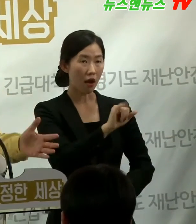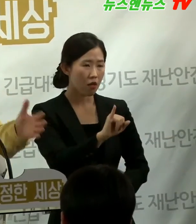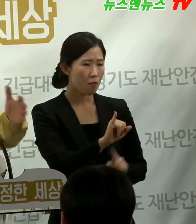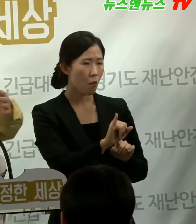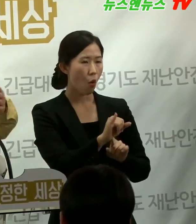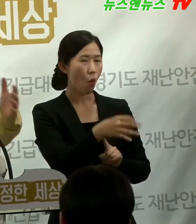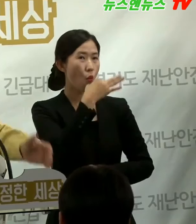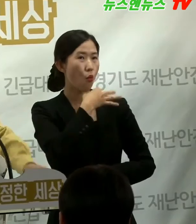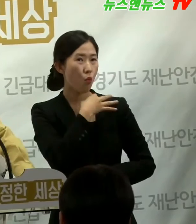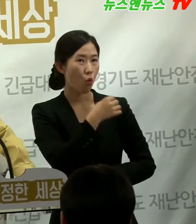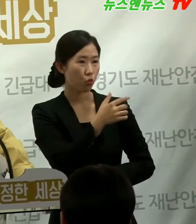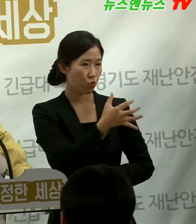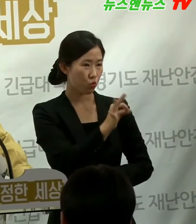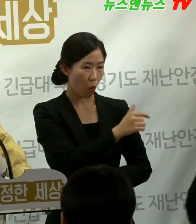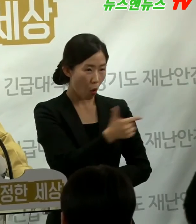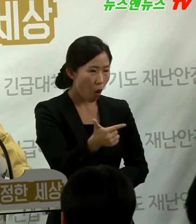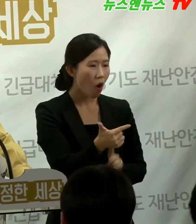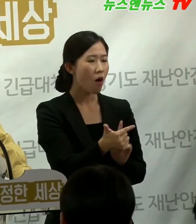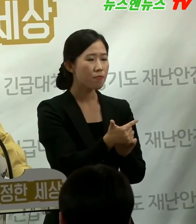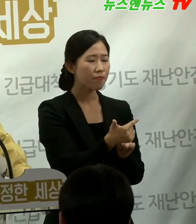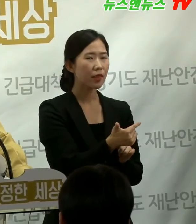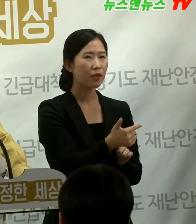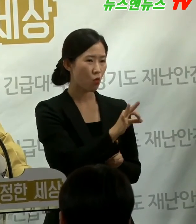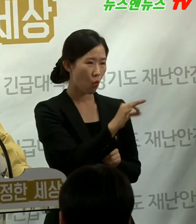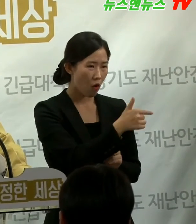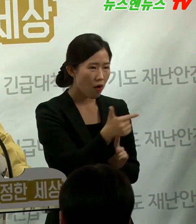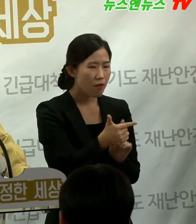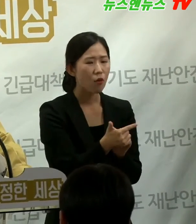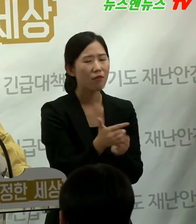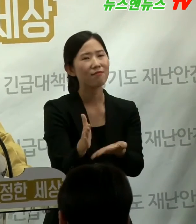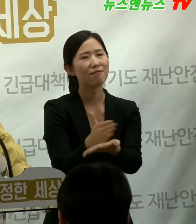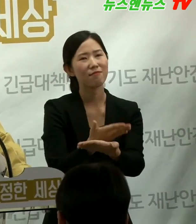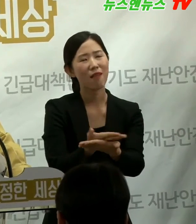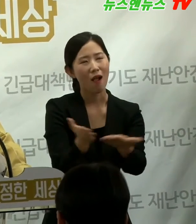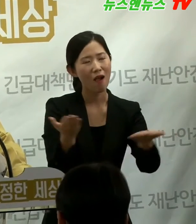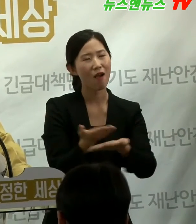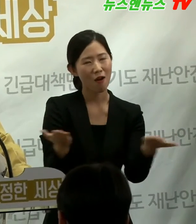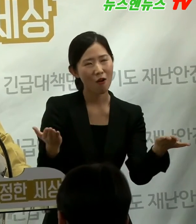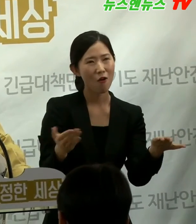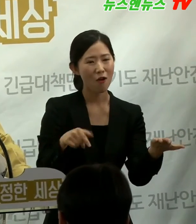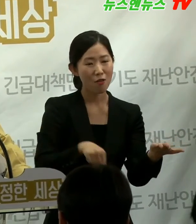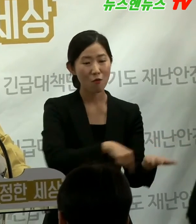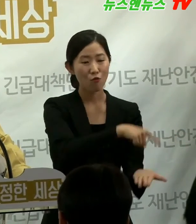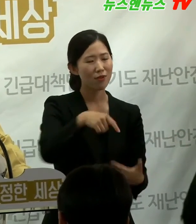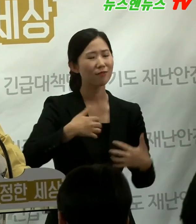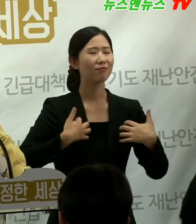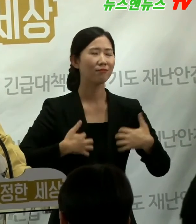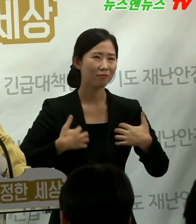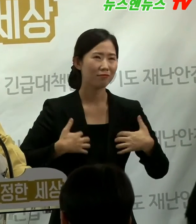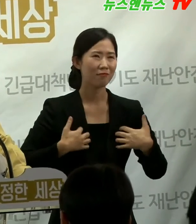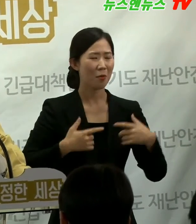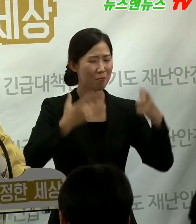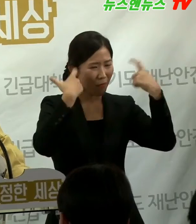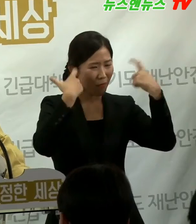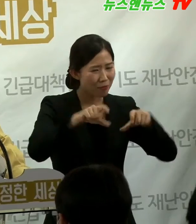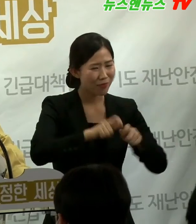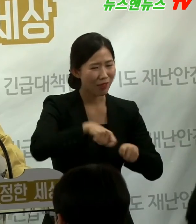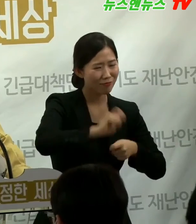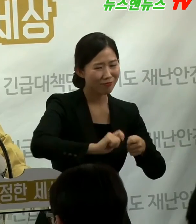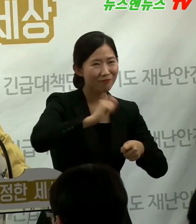많이 판에 좀 나눠서 이 판이 좀 오래 즐겁게 가도록 밤새울 수 있도록 하는 게 좋은 게 아니냐. 저는